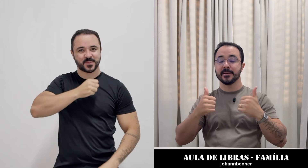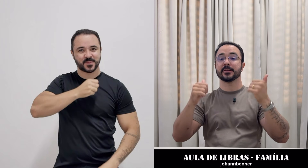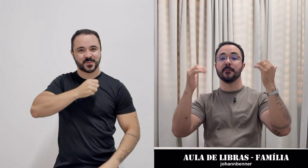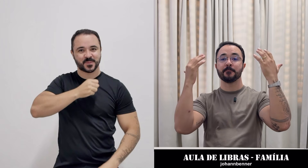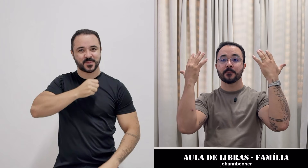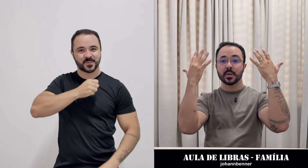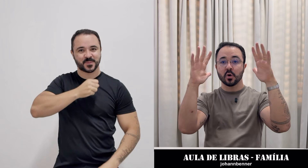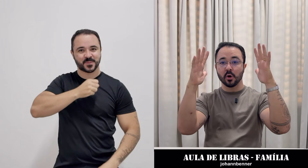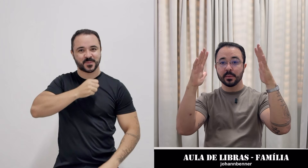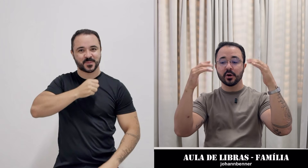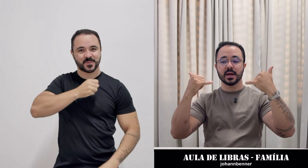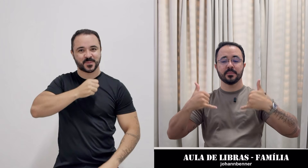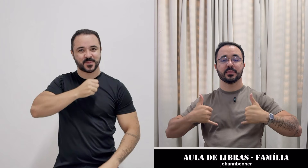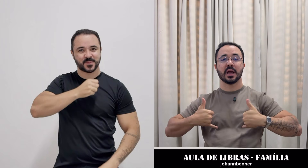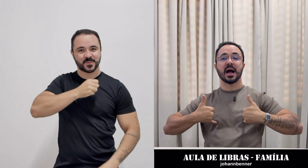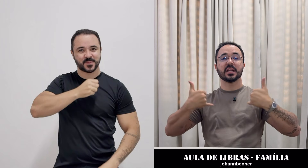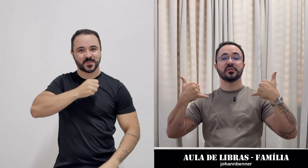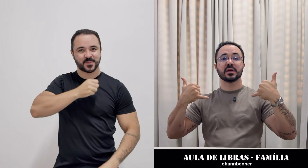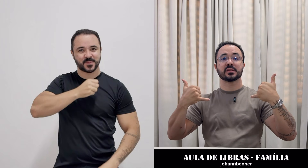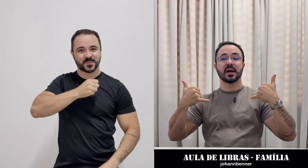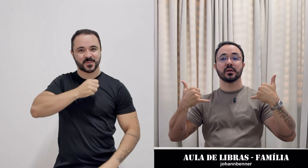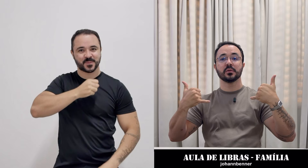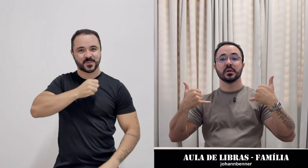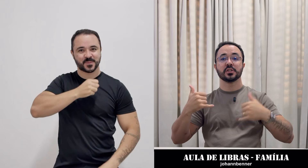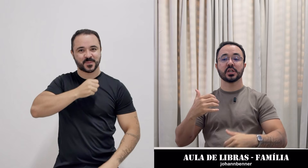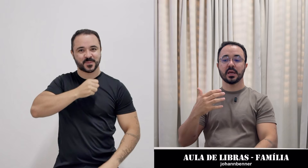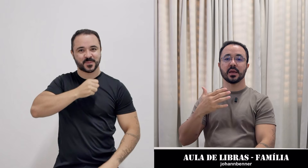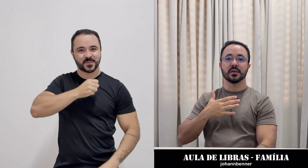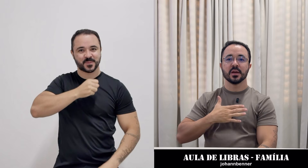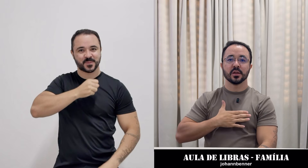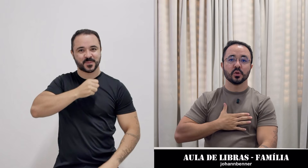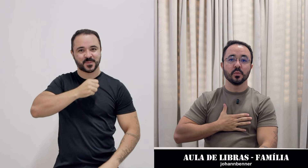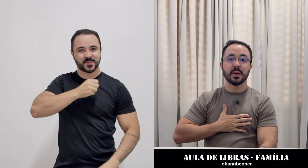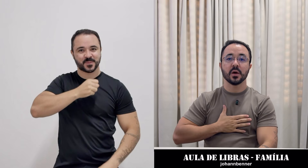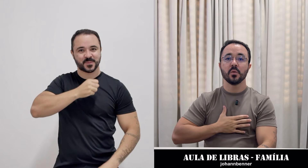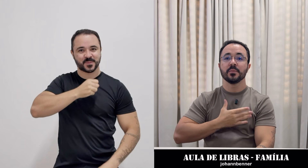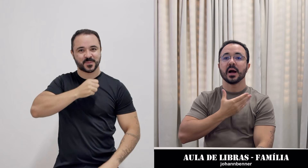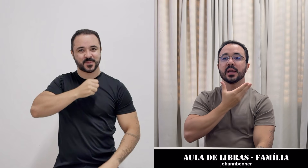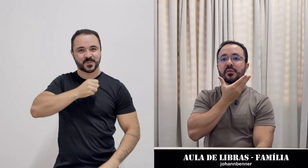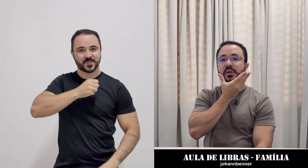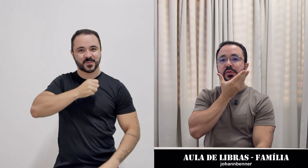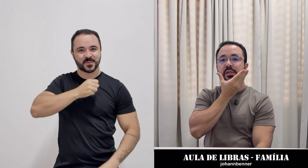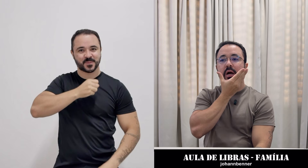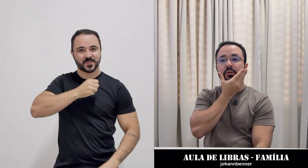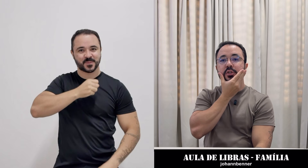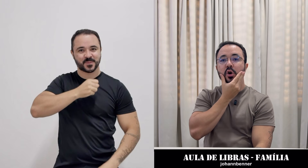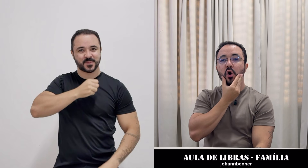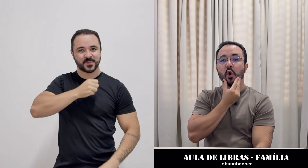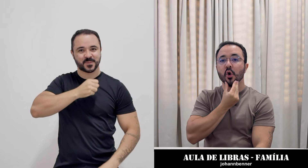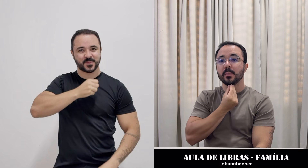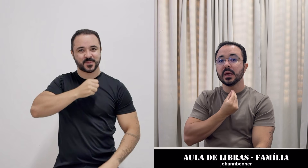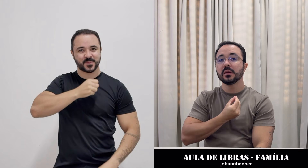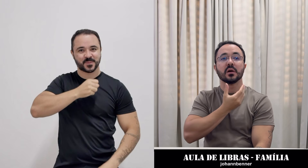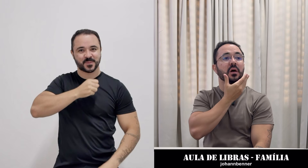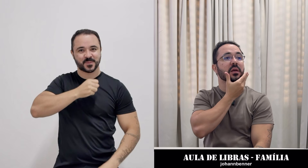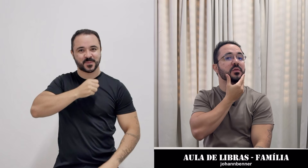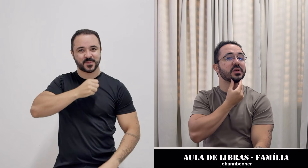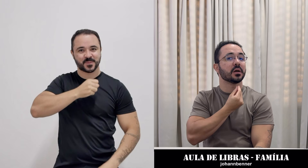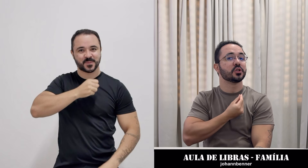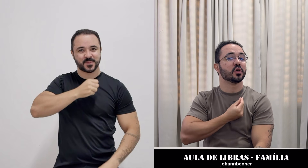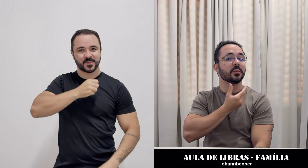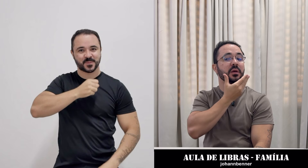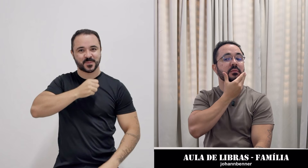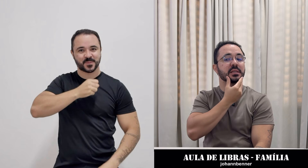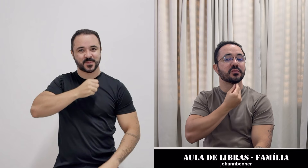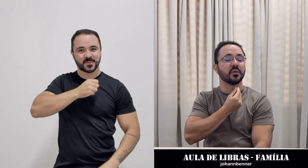beleza? Então, comemorar, aniversário de quem? Do meu. Aí ele fez o sinal de homem, olha aqui o